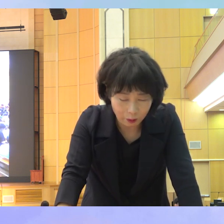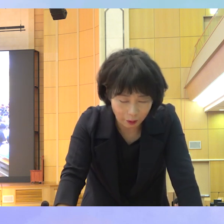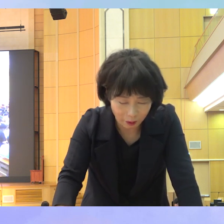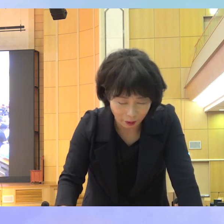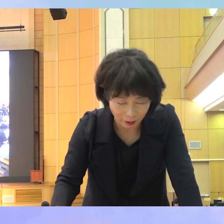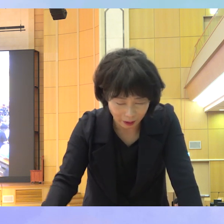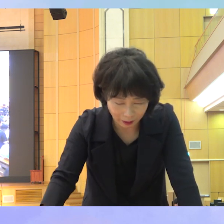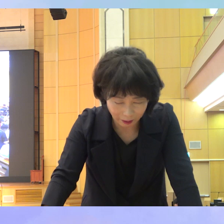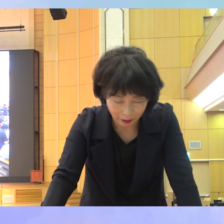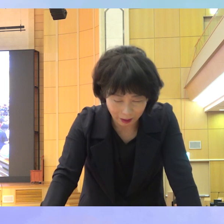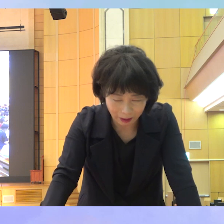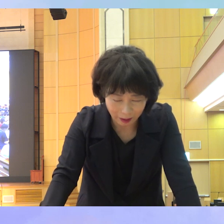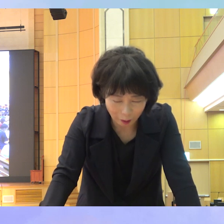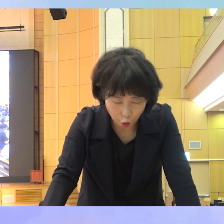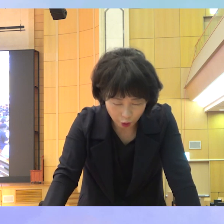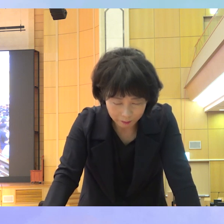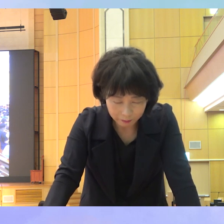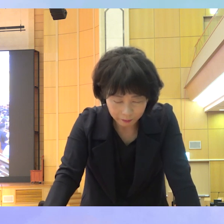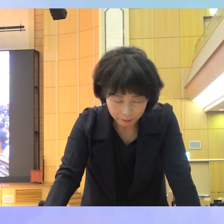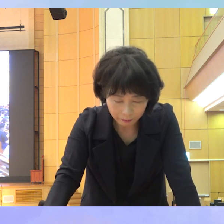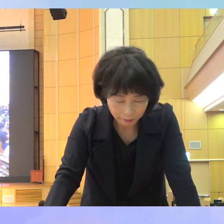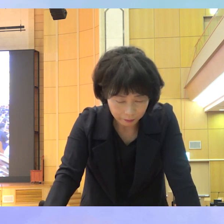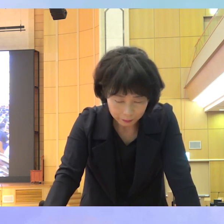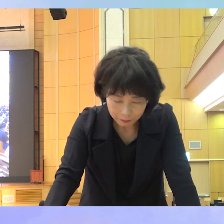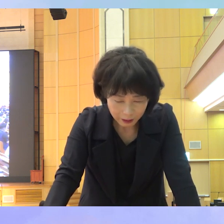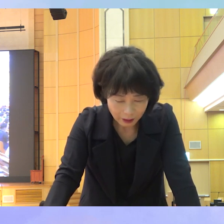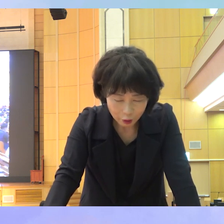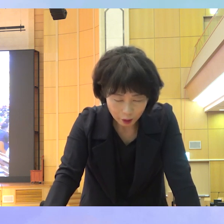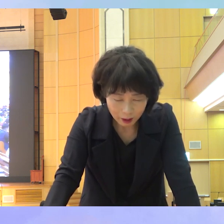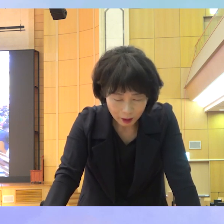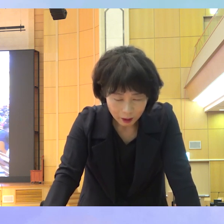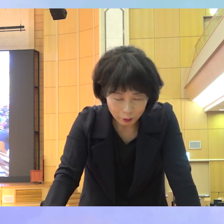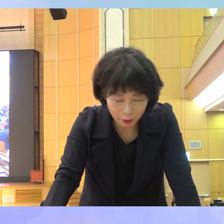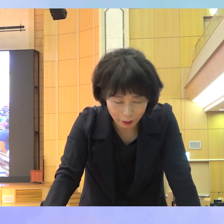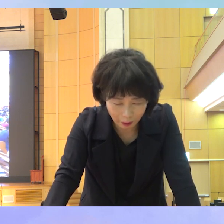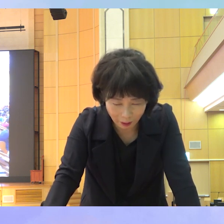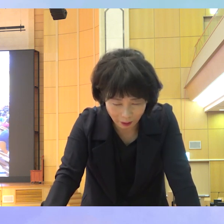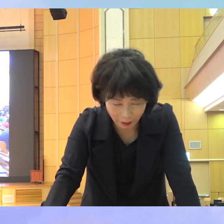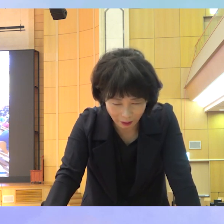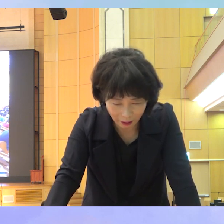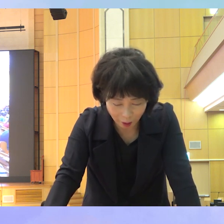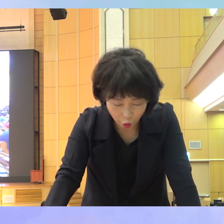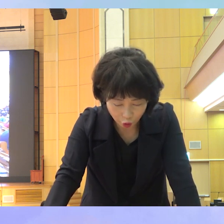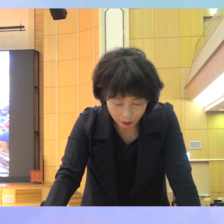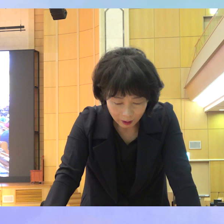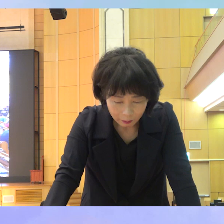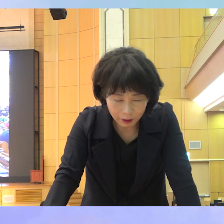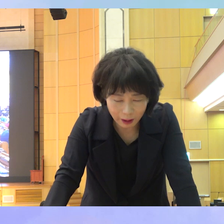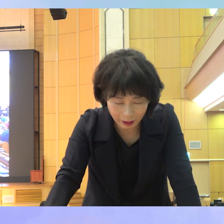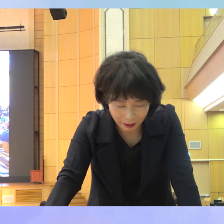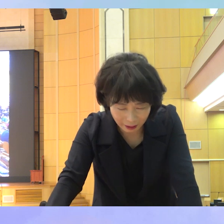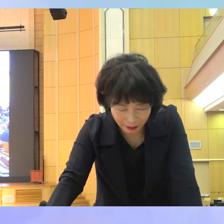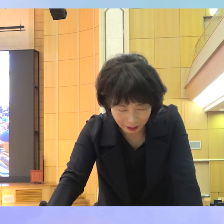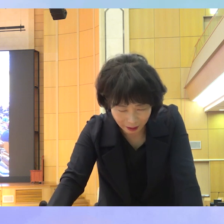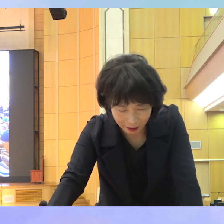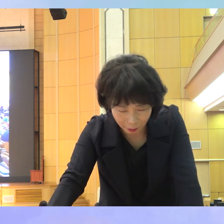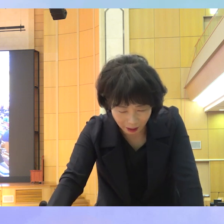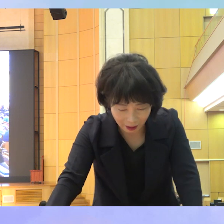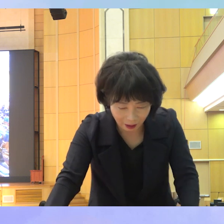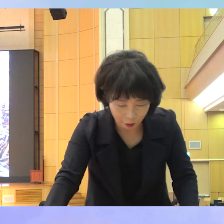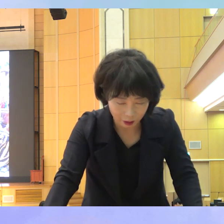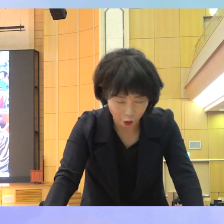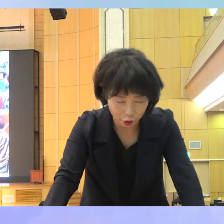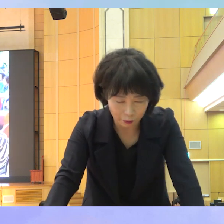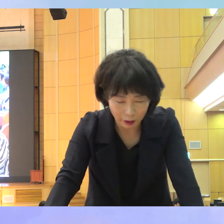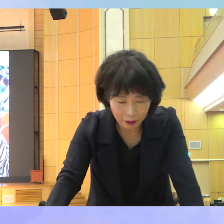향하여서 달려가노라 라고 얘기합니다. 그래서 이 성화의 과정도 하나님께서 은혜로